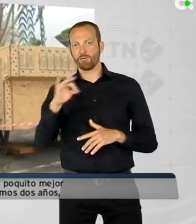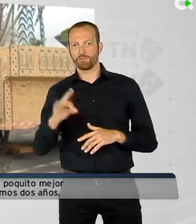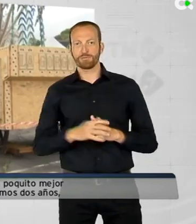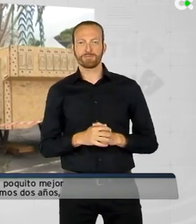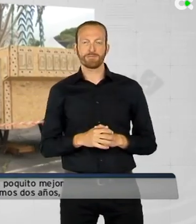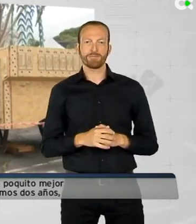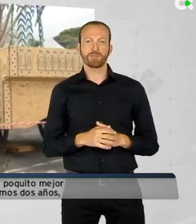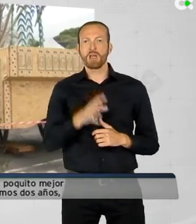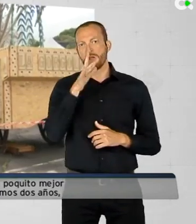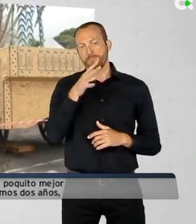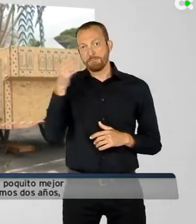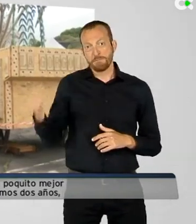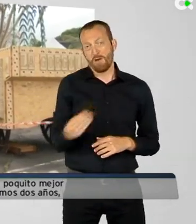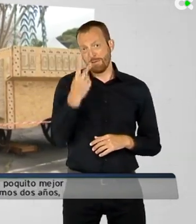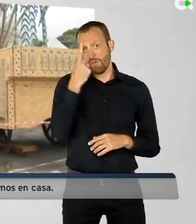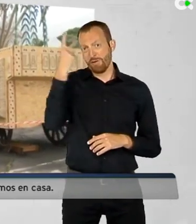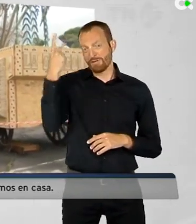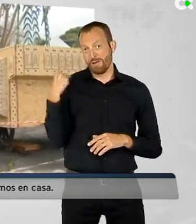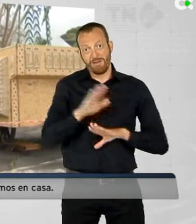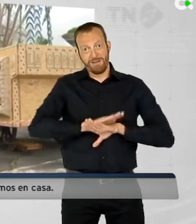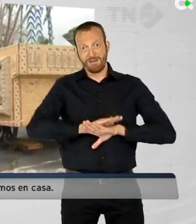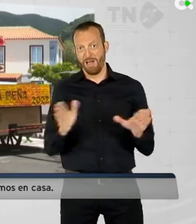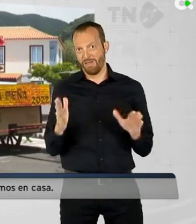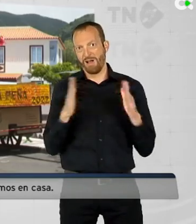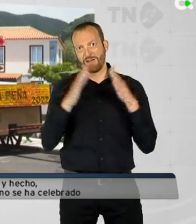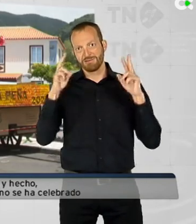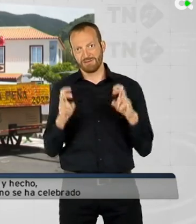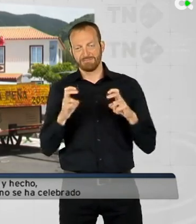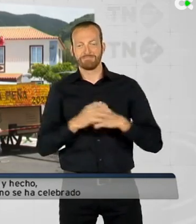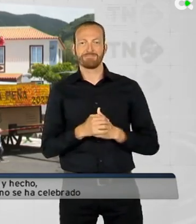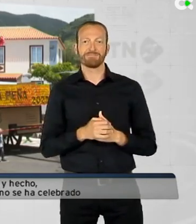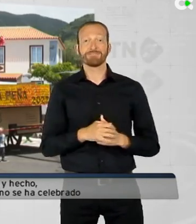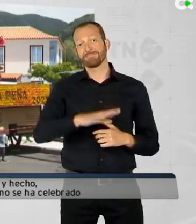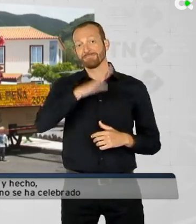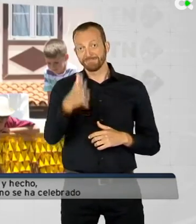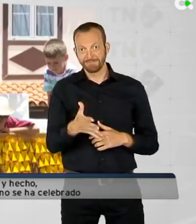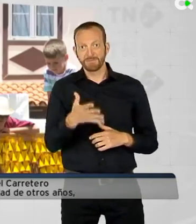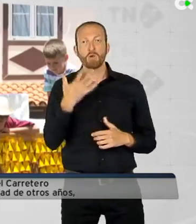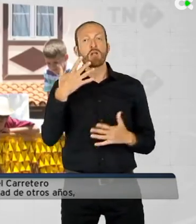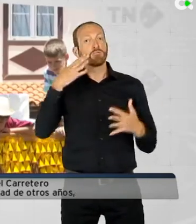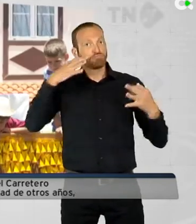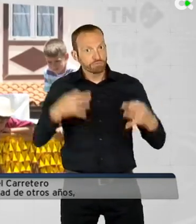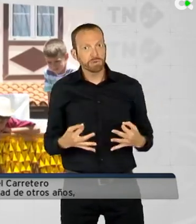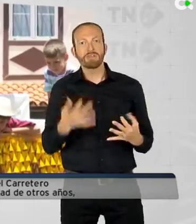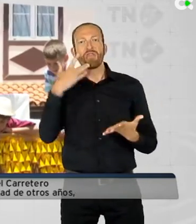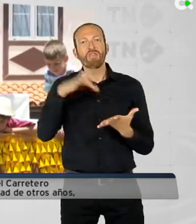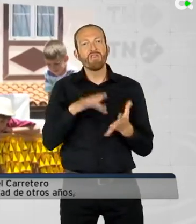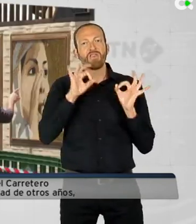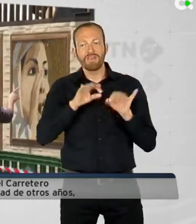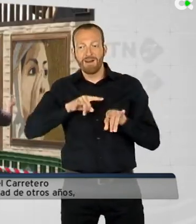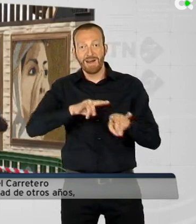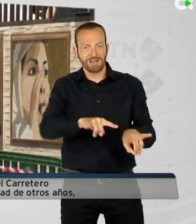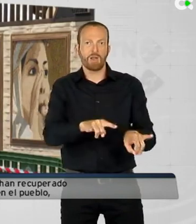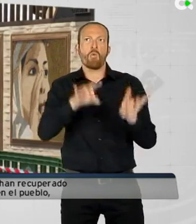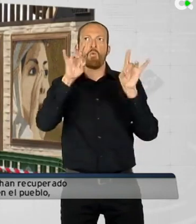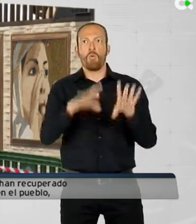Disfrutar un poquito mejor que los últimos 2 años que llevamos en casa. Dicho y hecho, porque aunque no se ha celebrado el Día del Carretero con la intensidad de